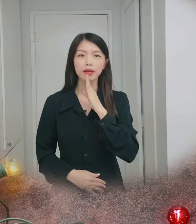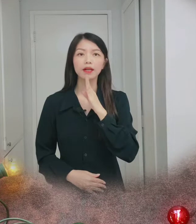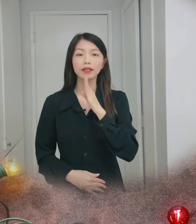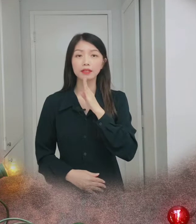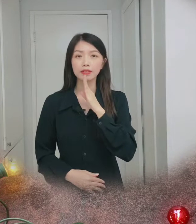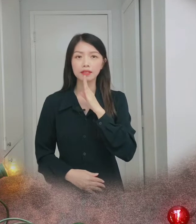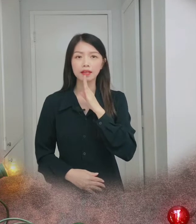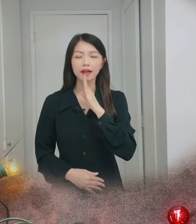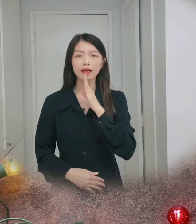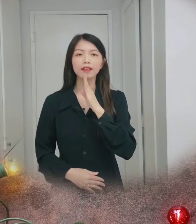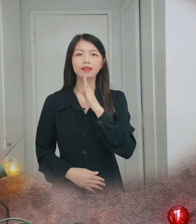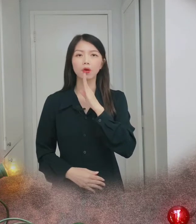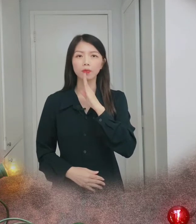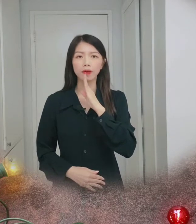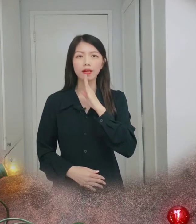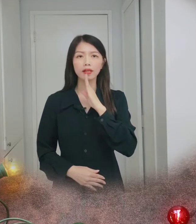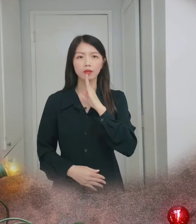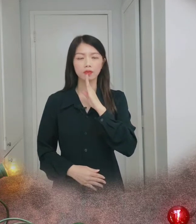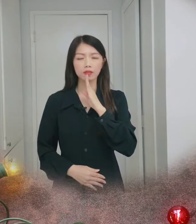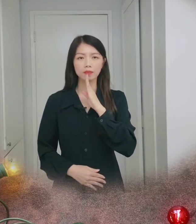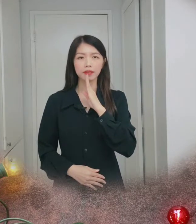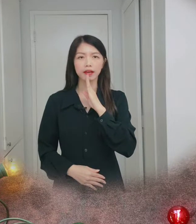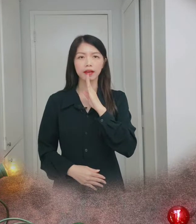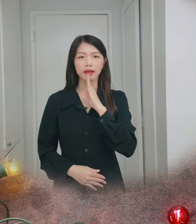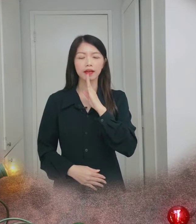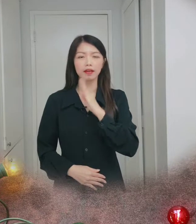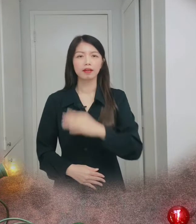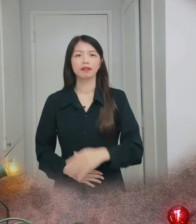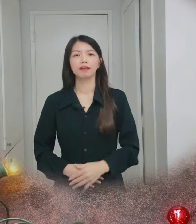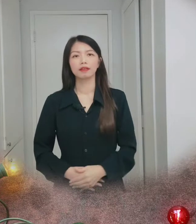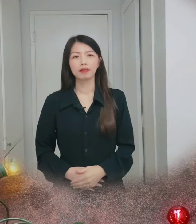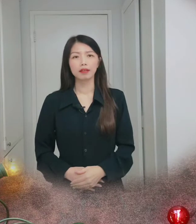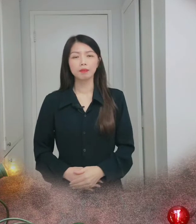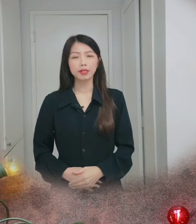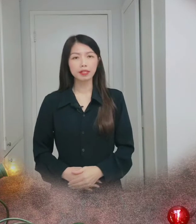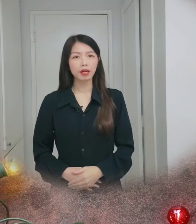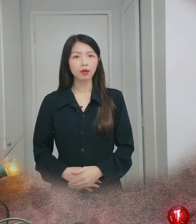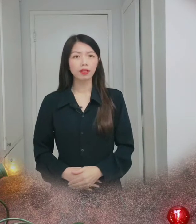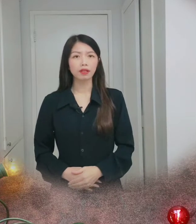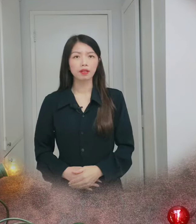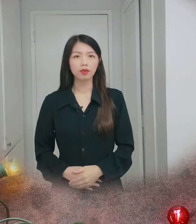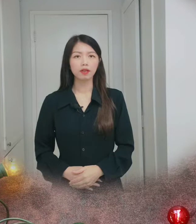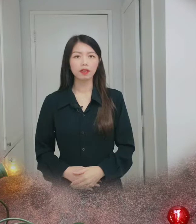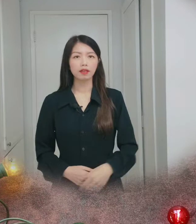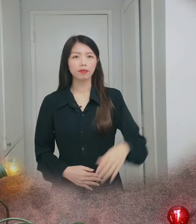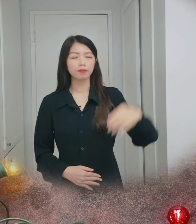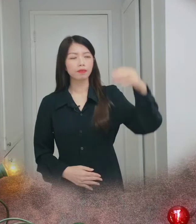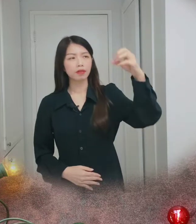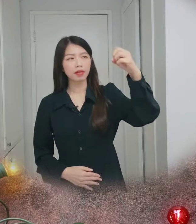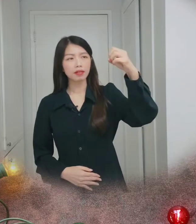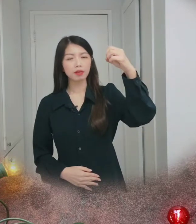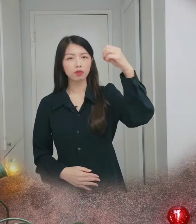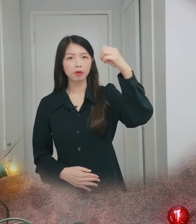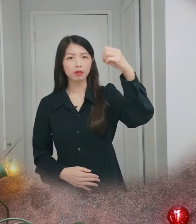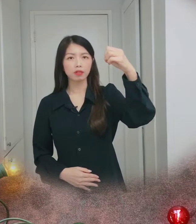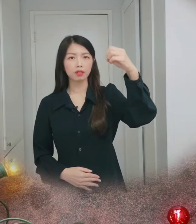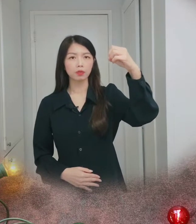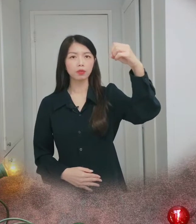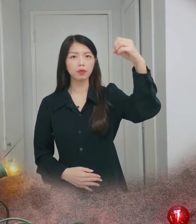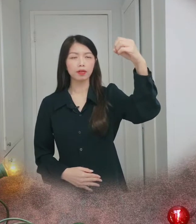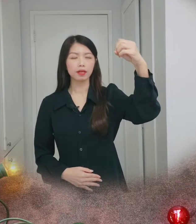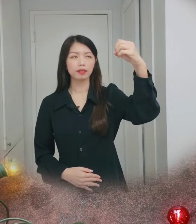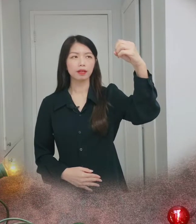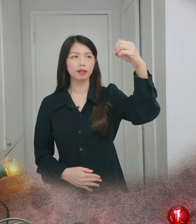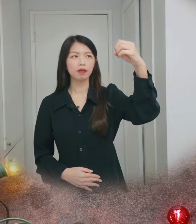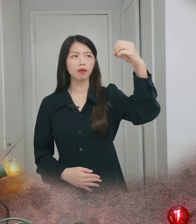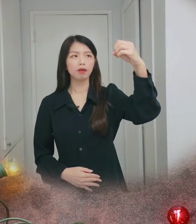참, 진짜, 정말 이런 뜻입니다. 빛이라고 한 뜻의 수어는 살짝 주먹을